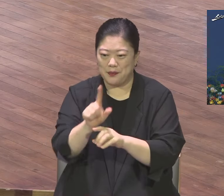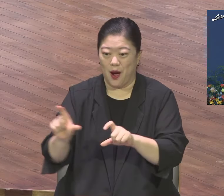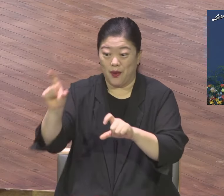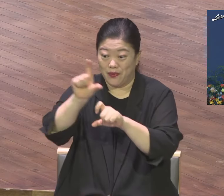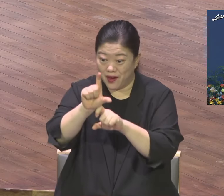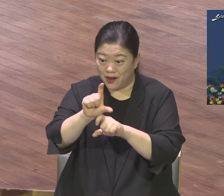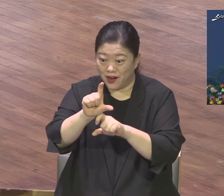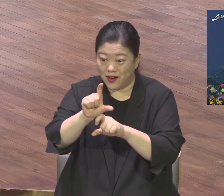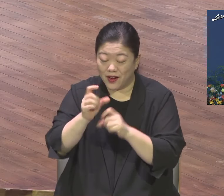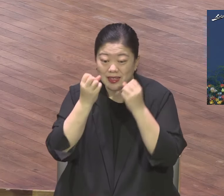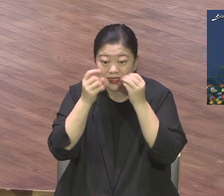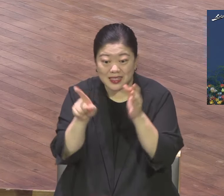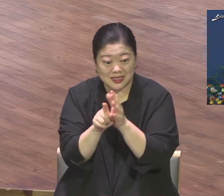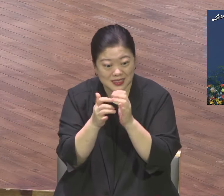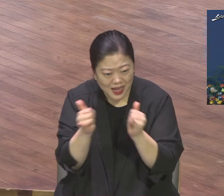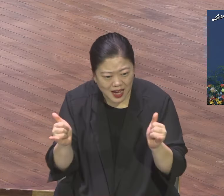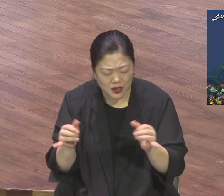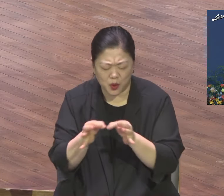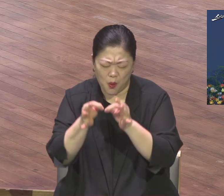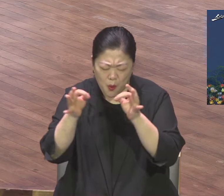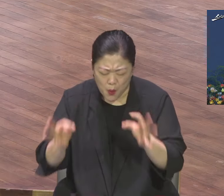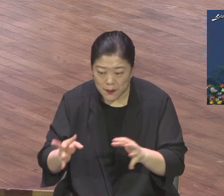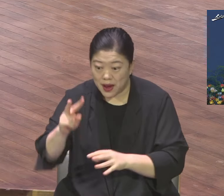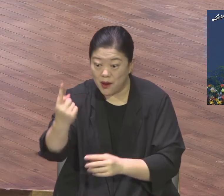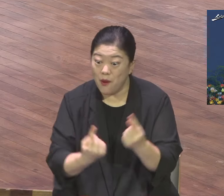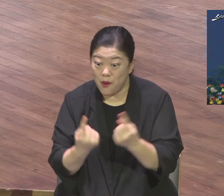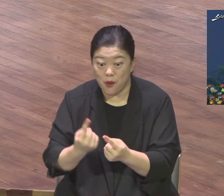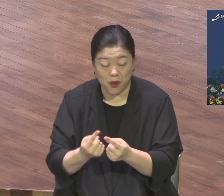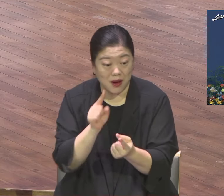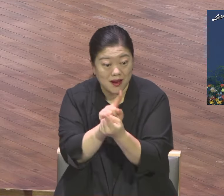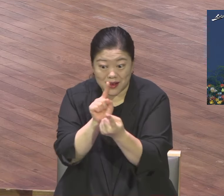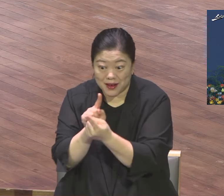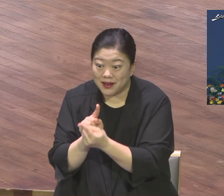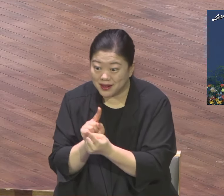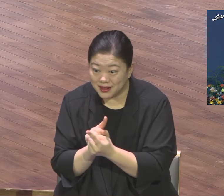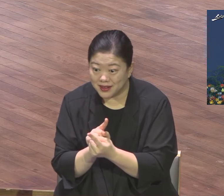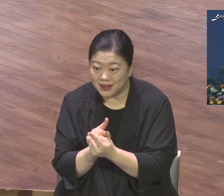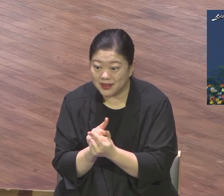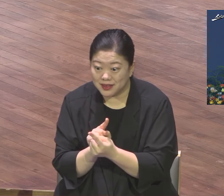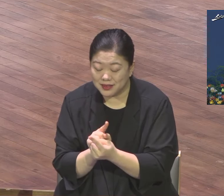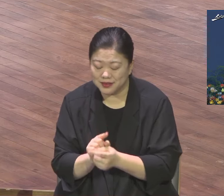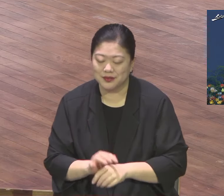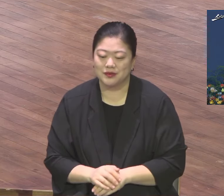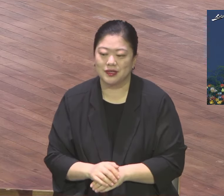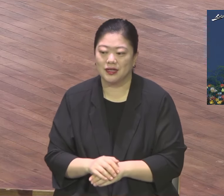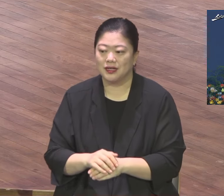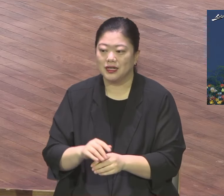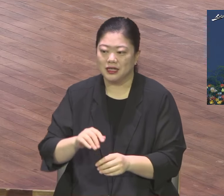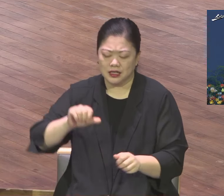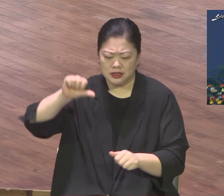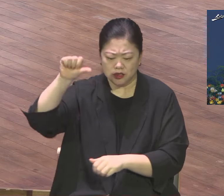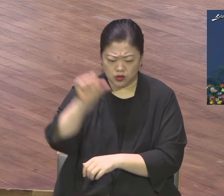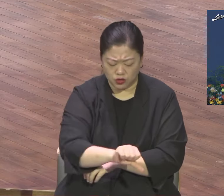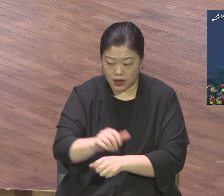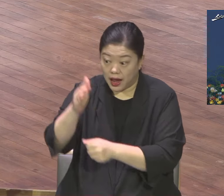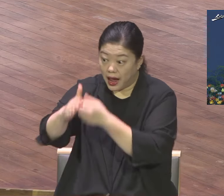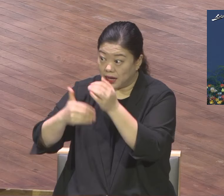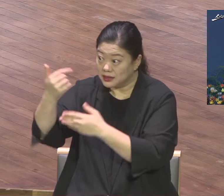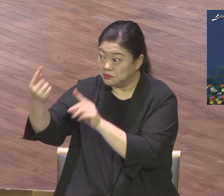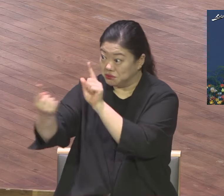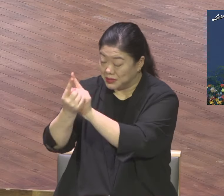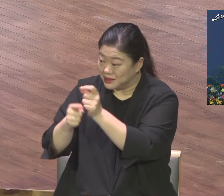결석자들이 많이 오셨습니다. 자, 하나님의 자녀가 되었다 이 말은 이제 더 이상 저주와는 상관이 없는